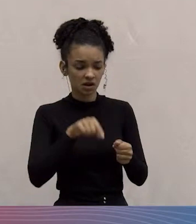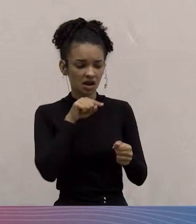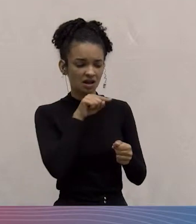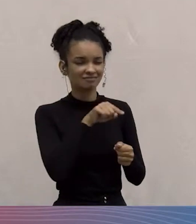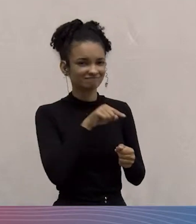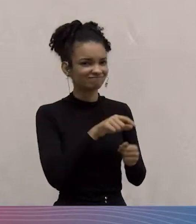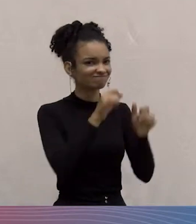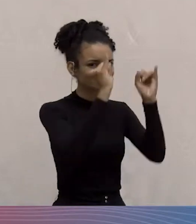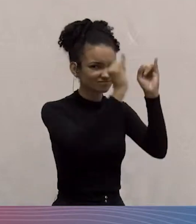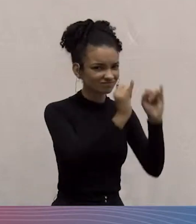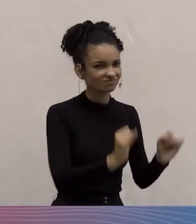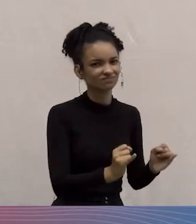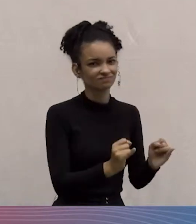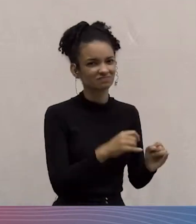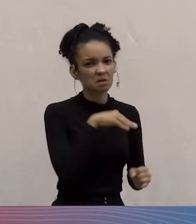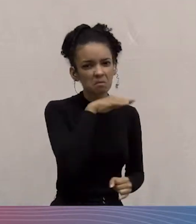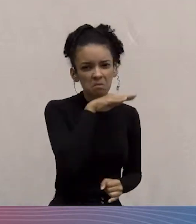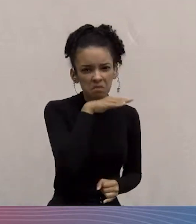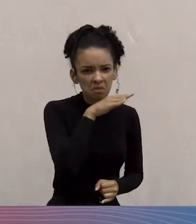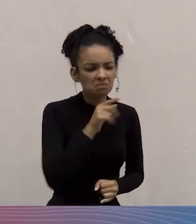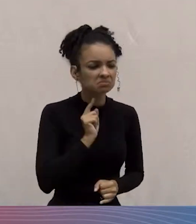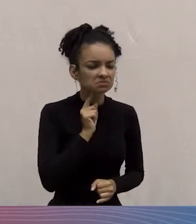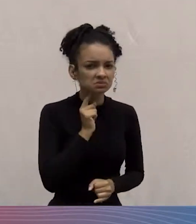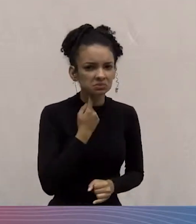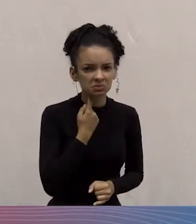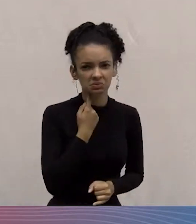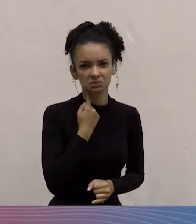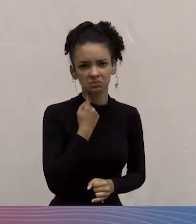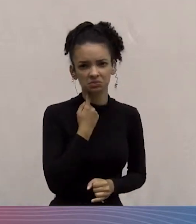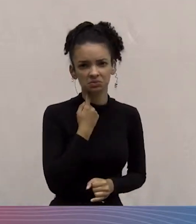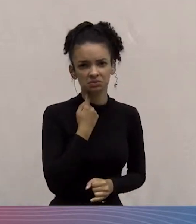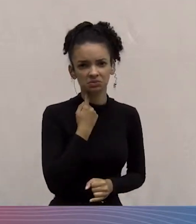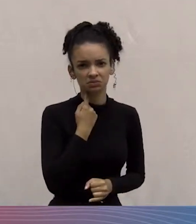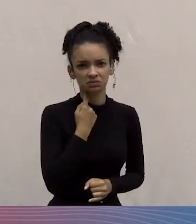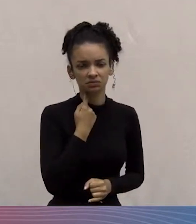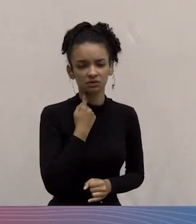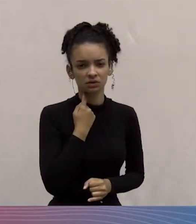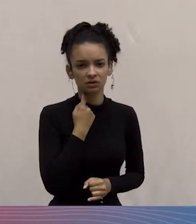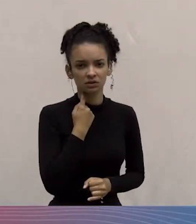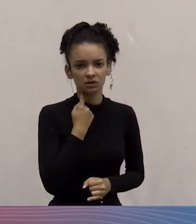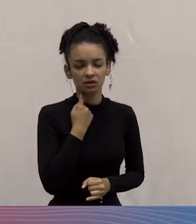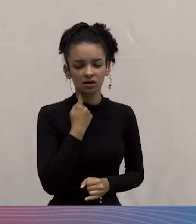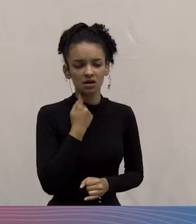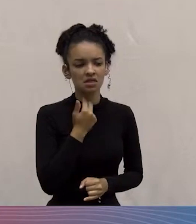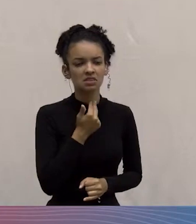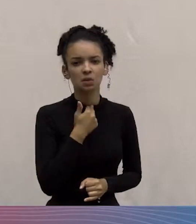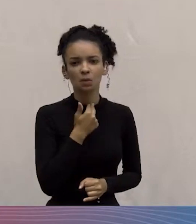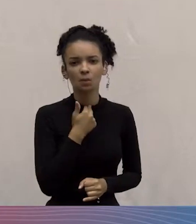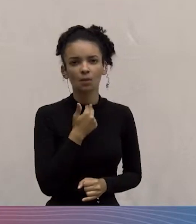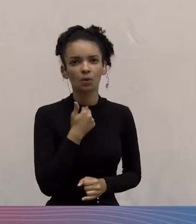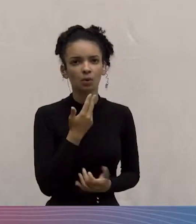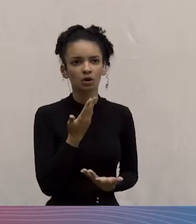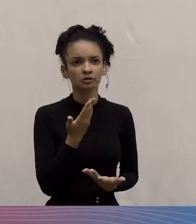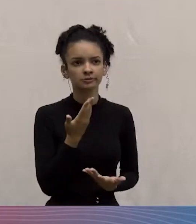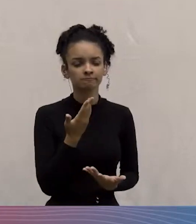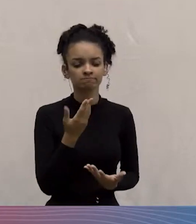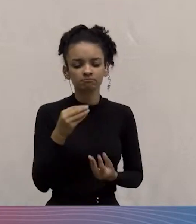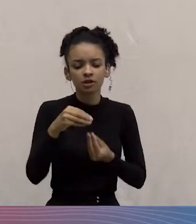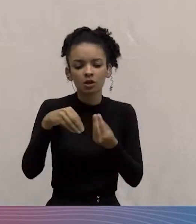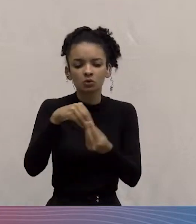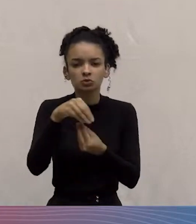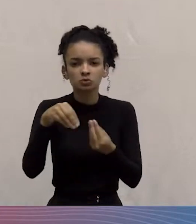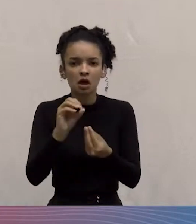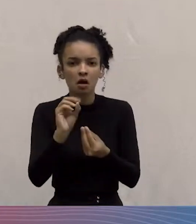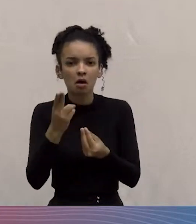idólatras, são como porcos, são como cães. Eles não podem se associar, nem sequer